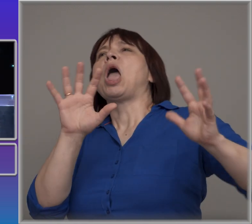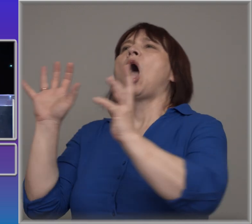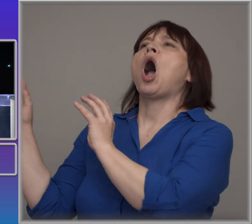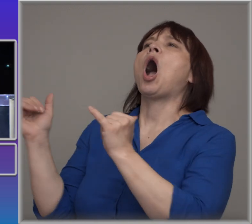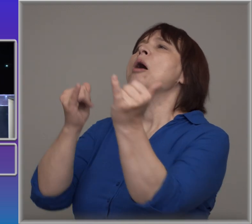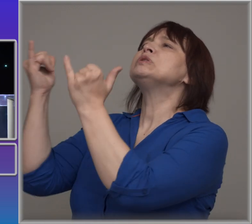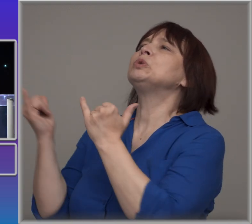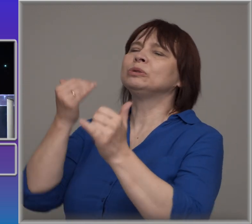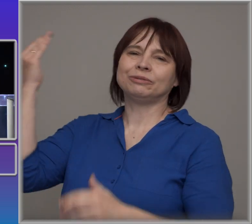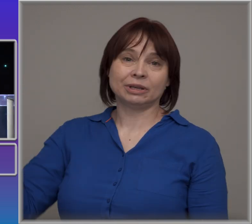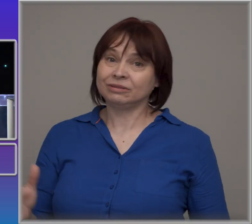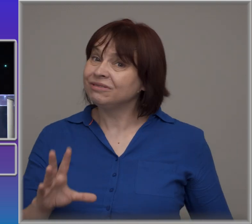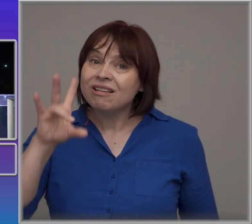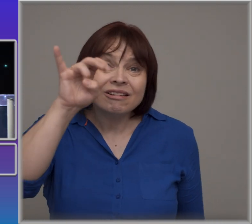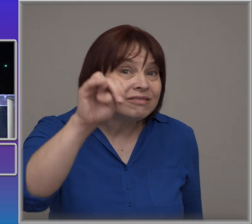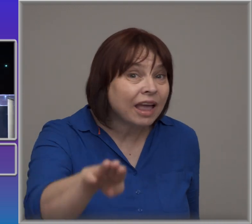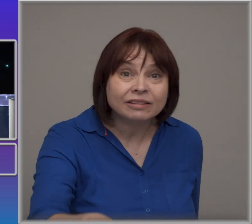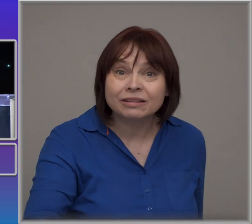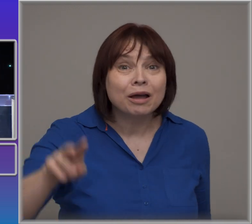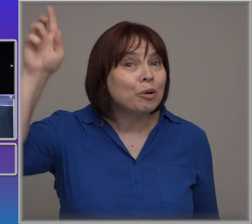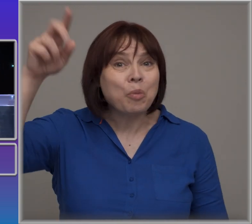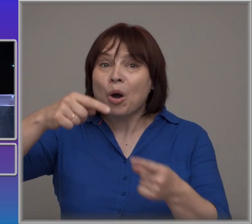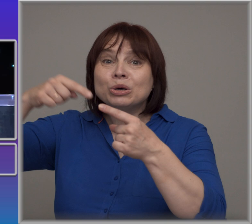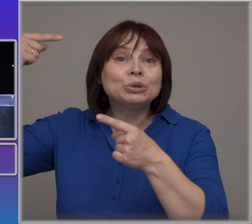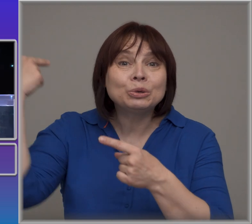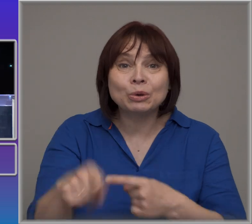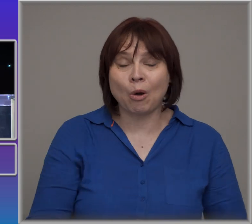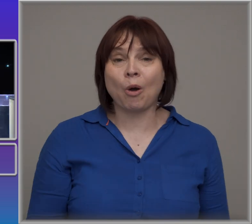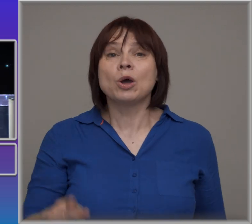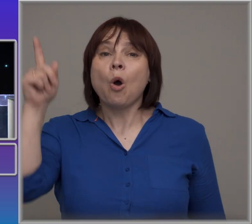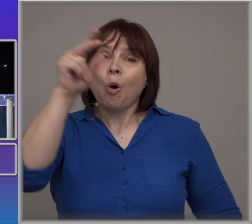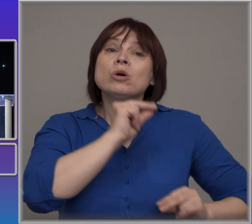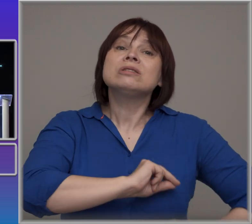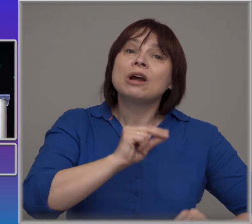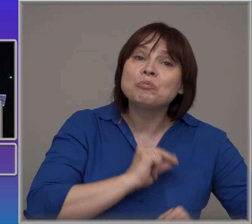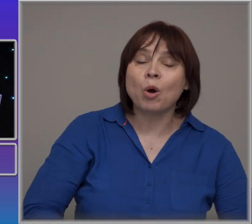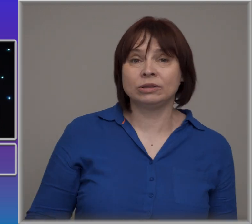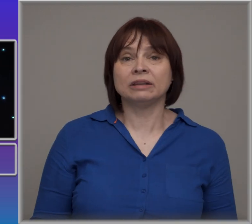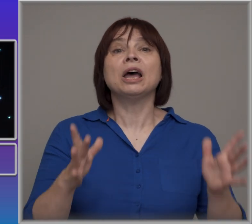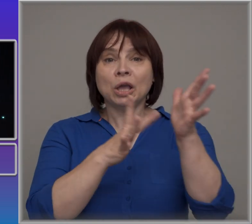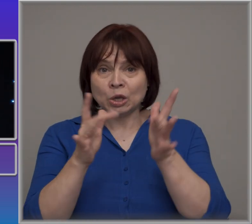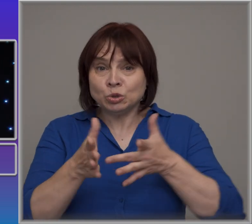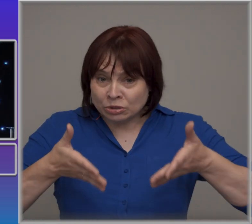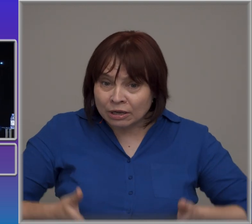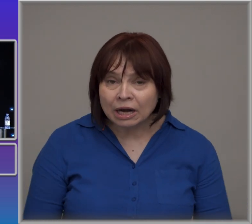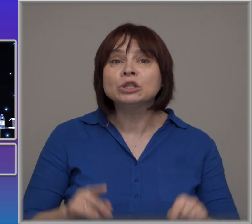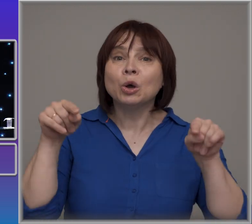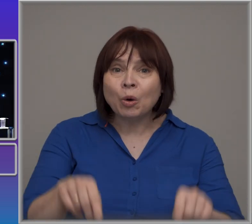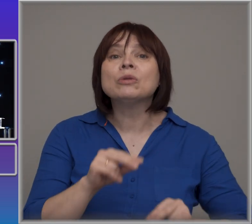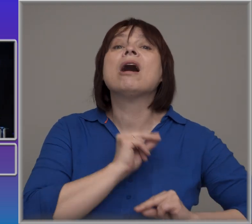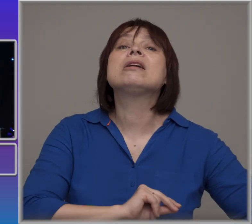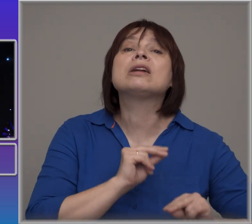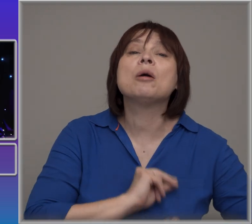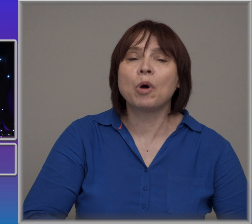трудясь в этом мире, работая в этом мире. Он не становится каким-то, не рождается в палатах царских,